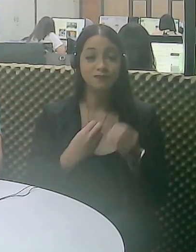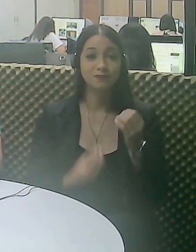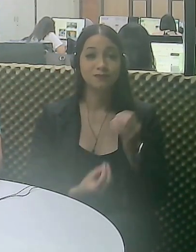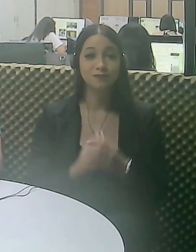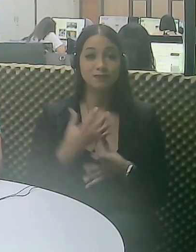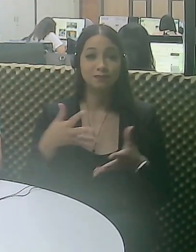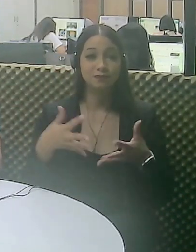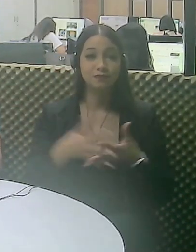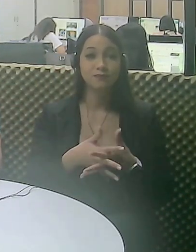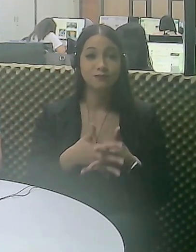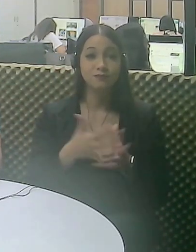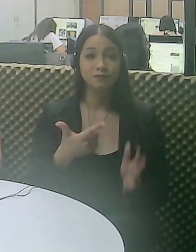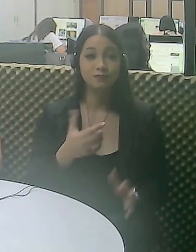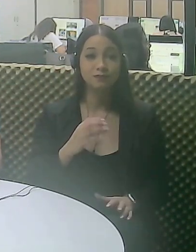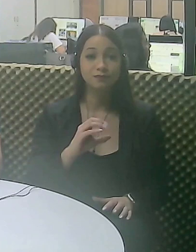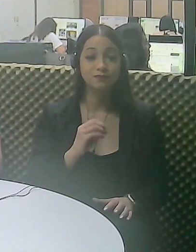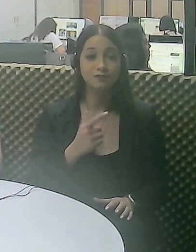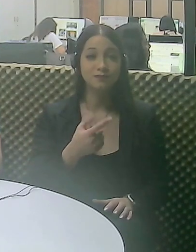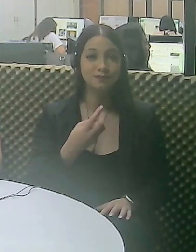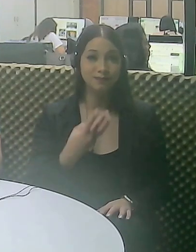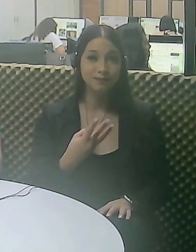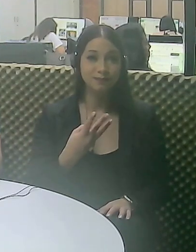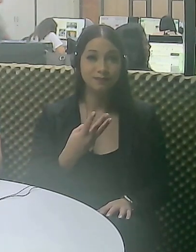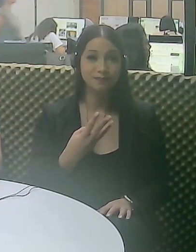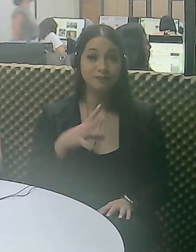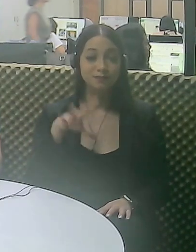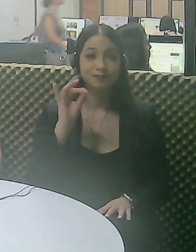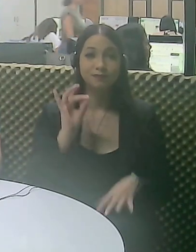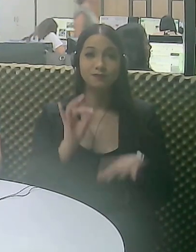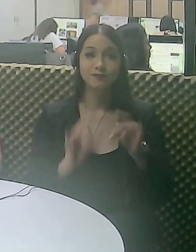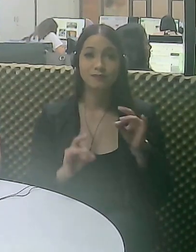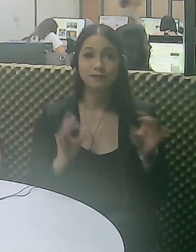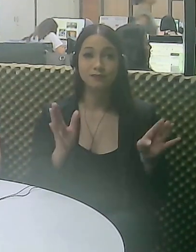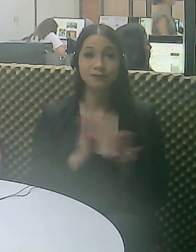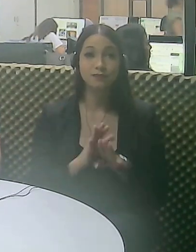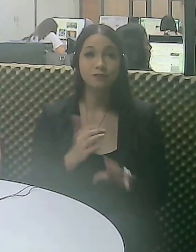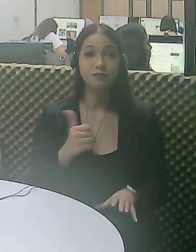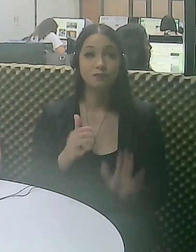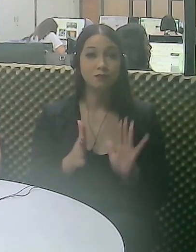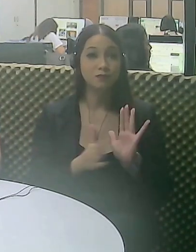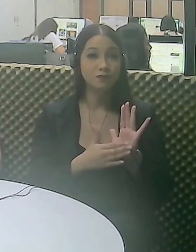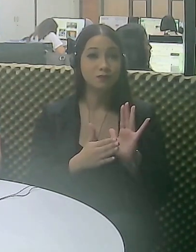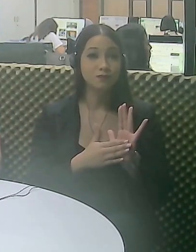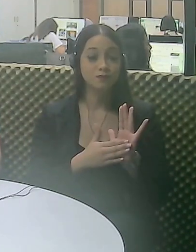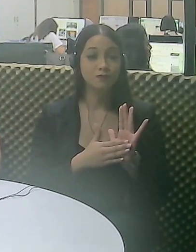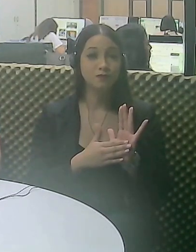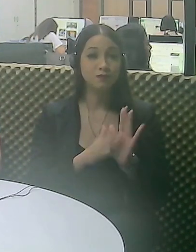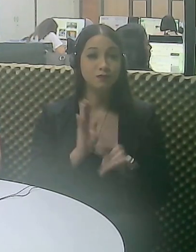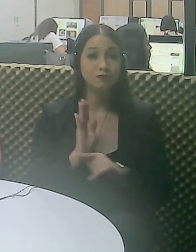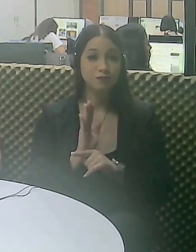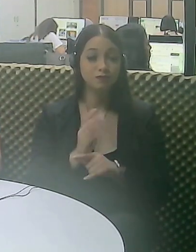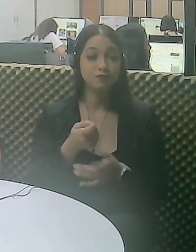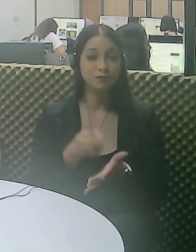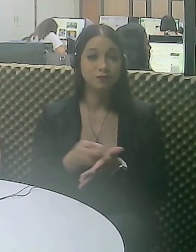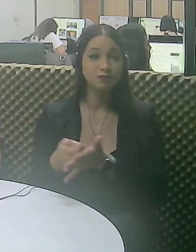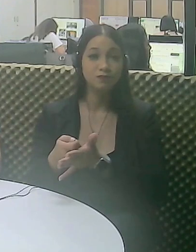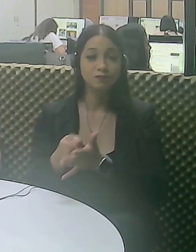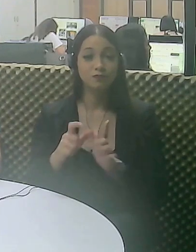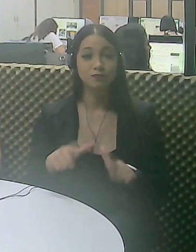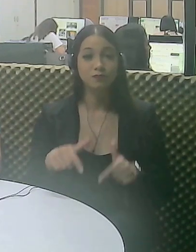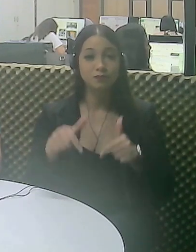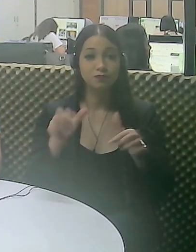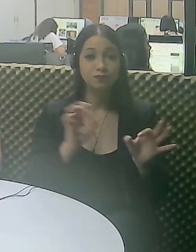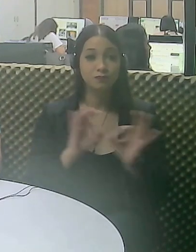criação de presépios 2023. Serão selecionadas até 11 propostas que receberão ajuda de custo para a execução